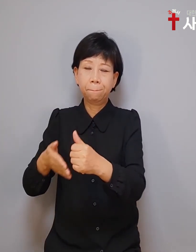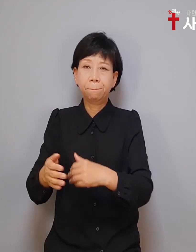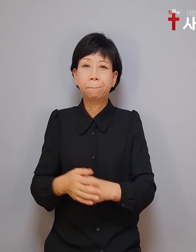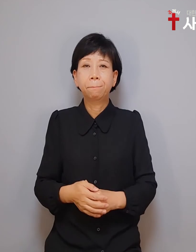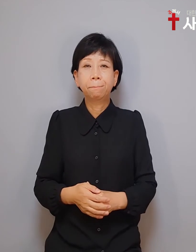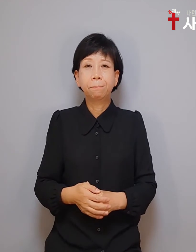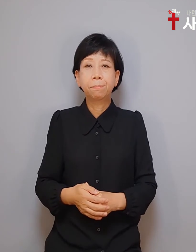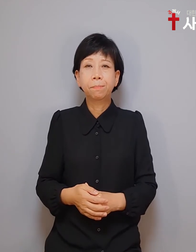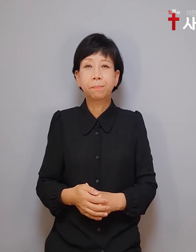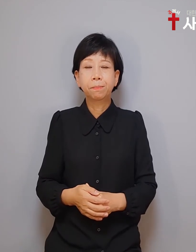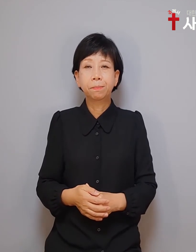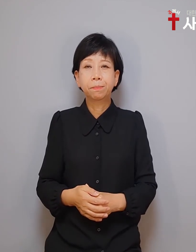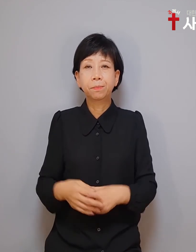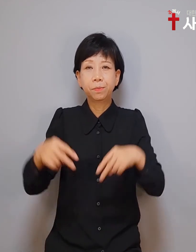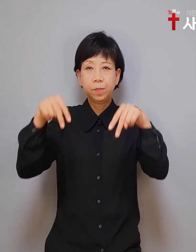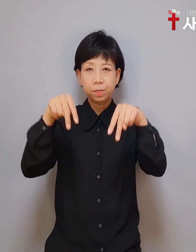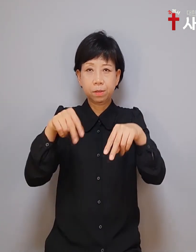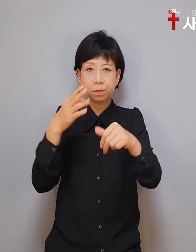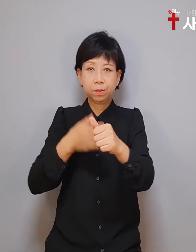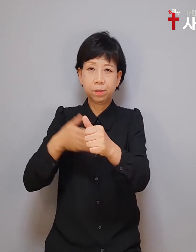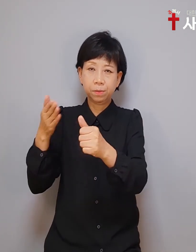일어서 주시기를 바랍니다.